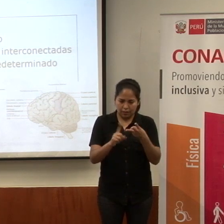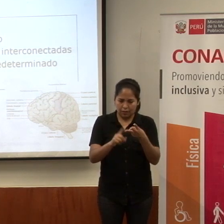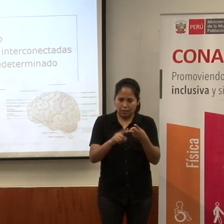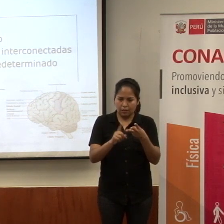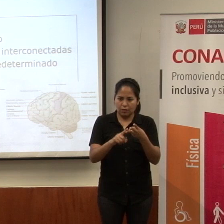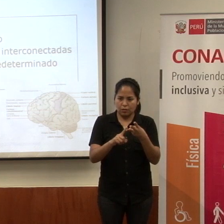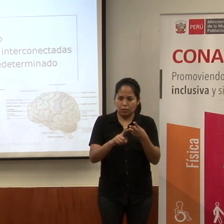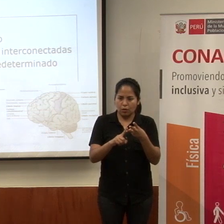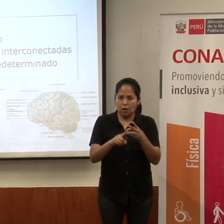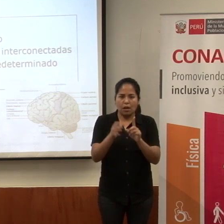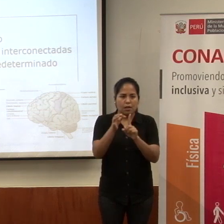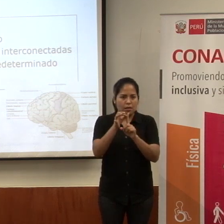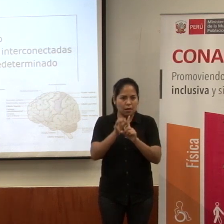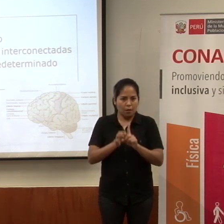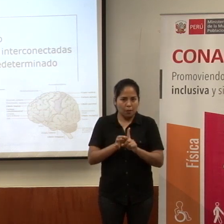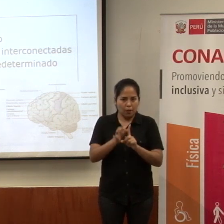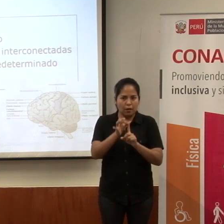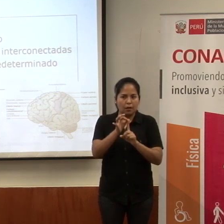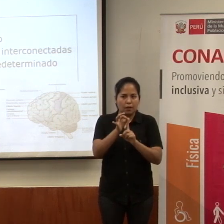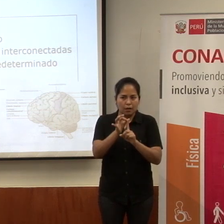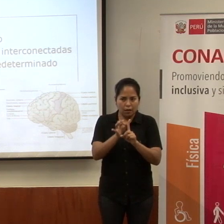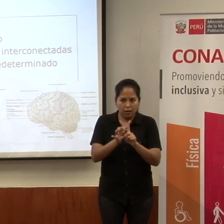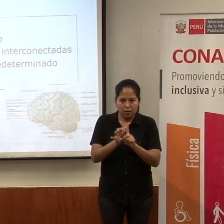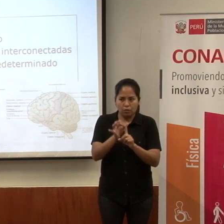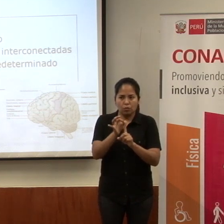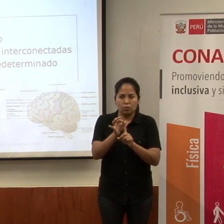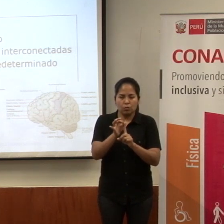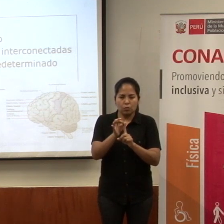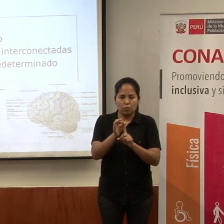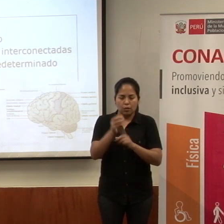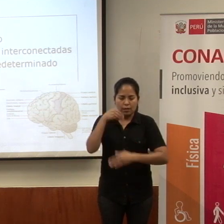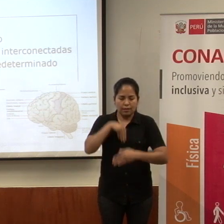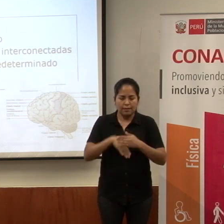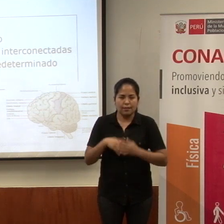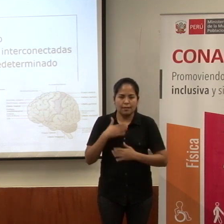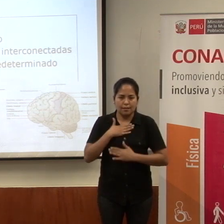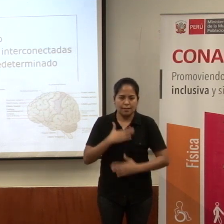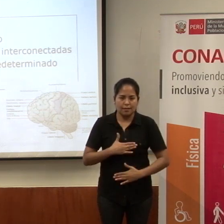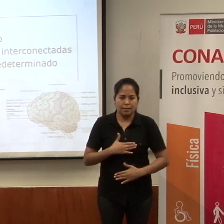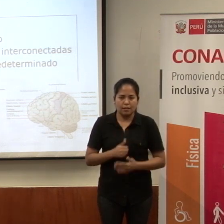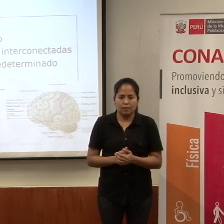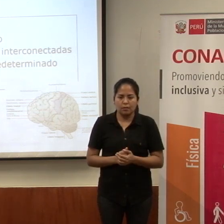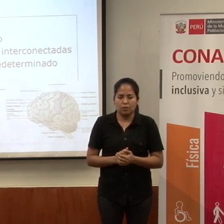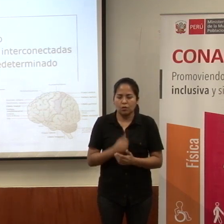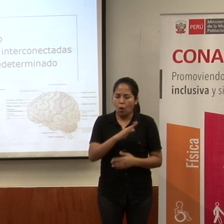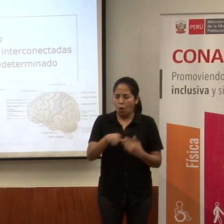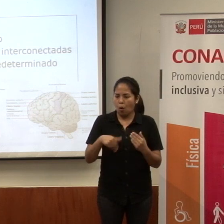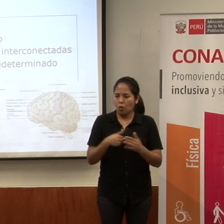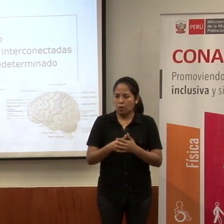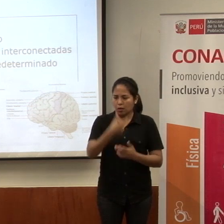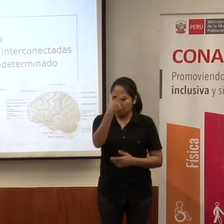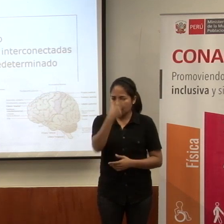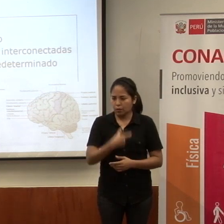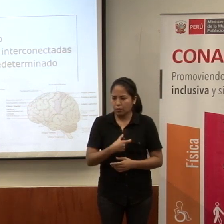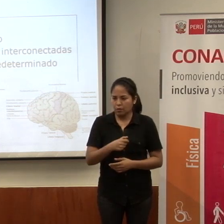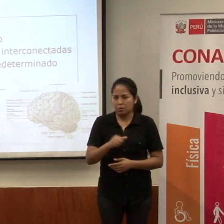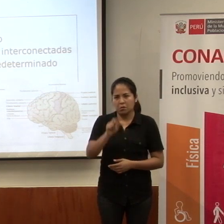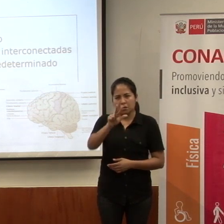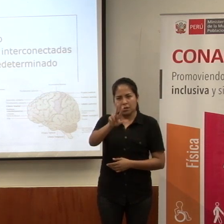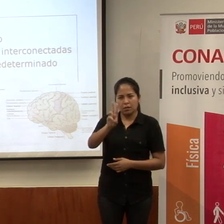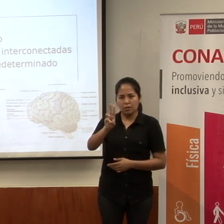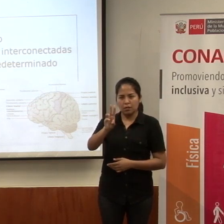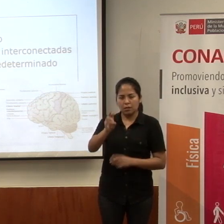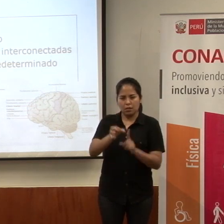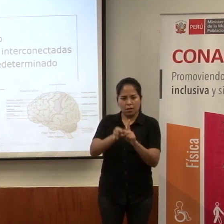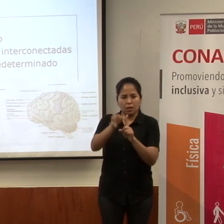la temperatura. Nadie vive por debajo de 36 grados y no vive mucho tiempo